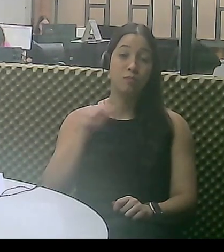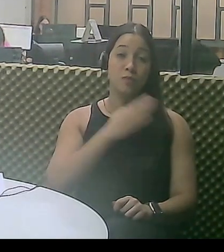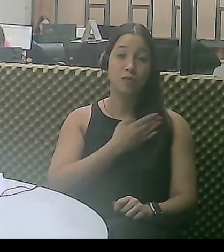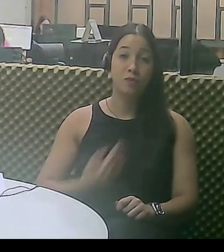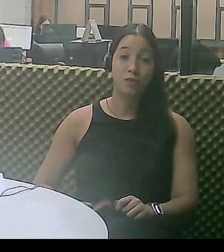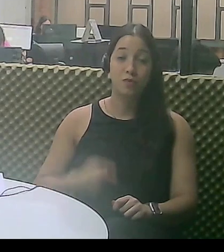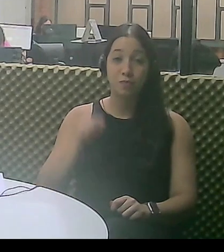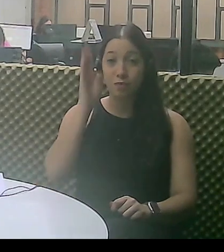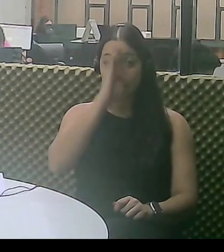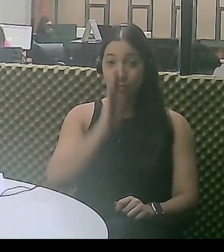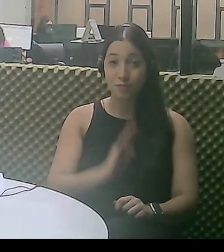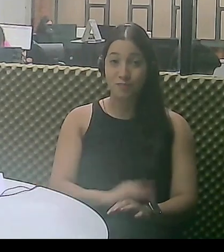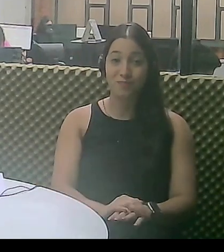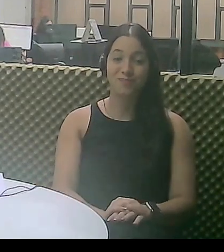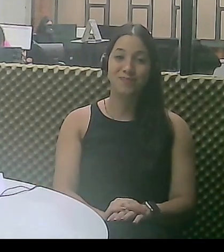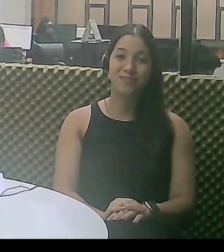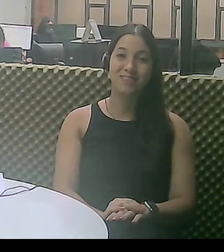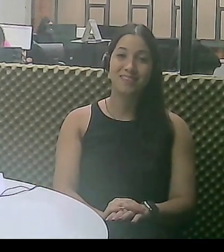plantãofiscal@uberlandia.mg.gov.br.